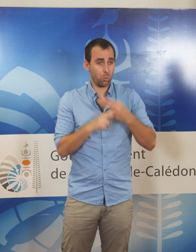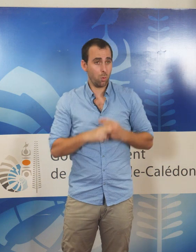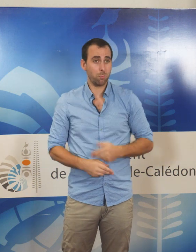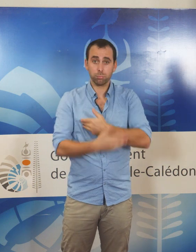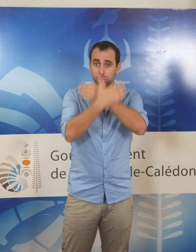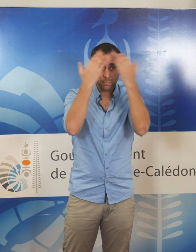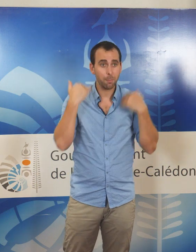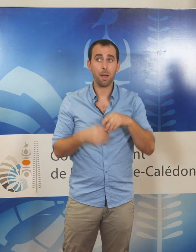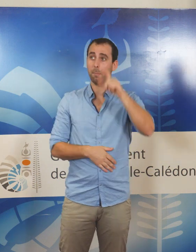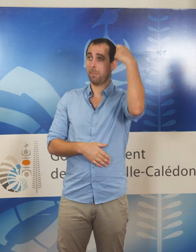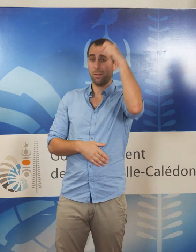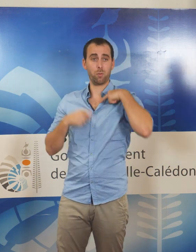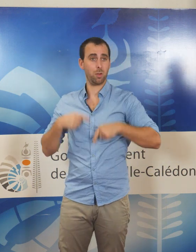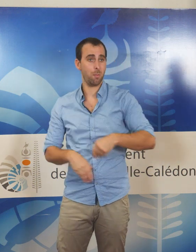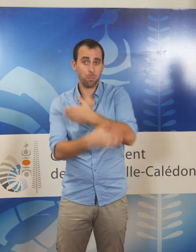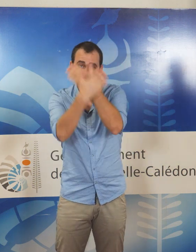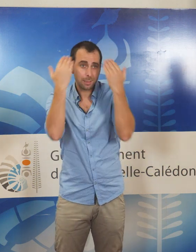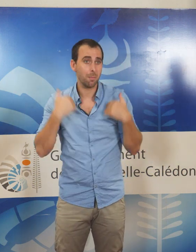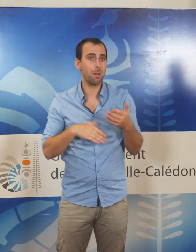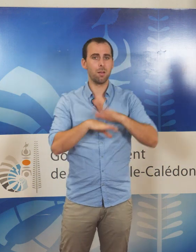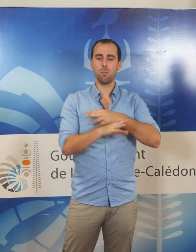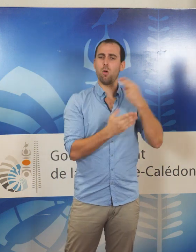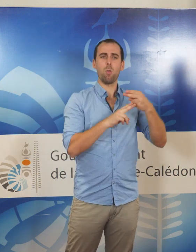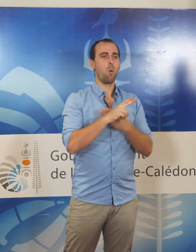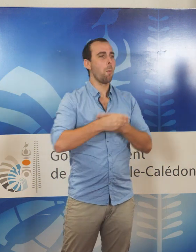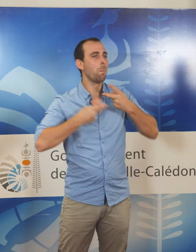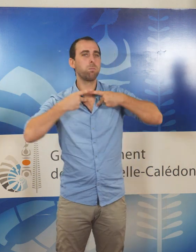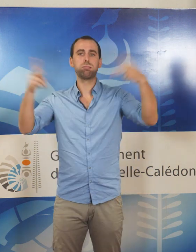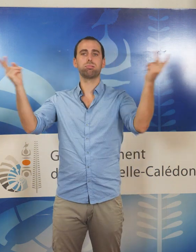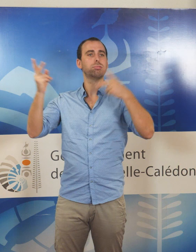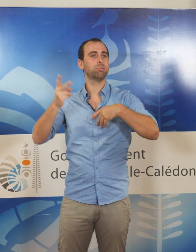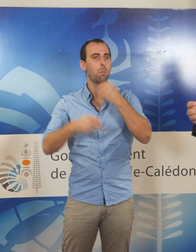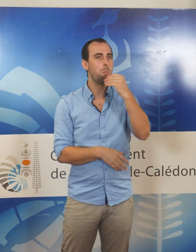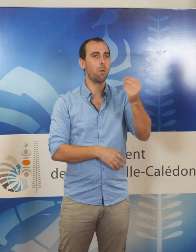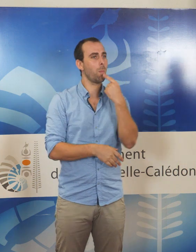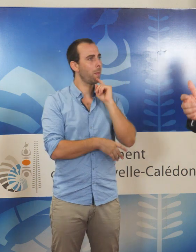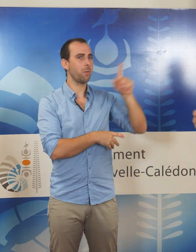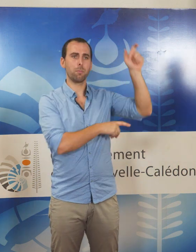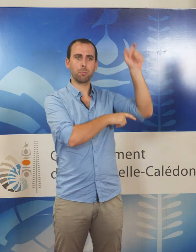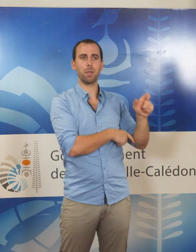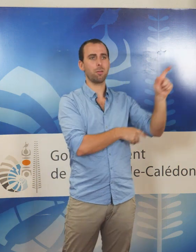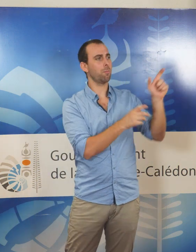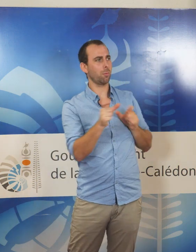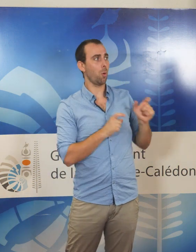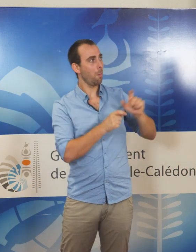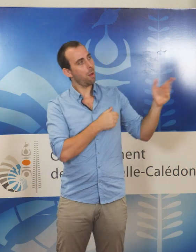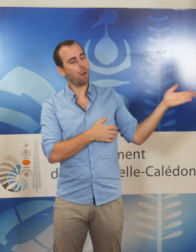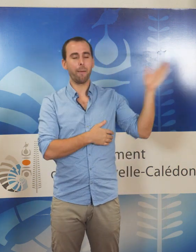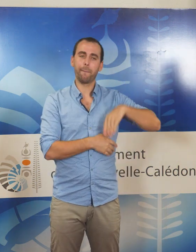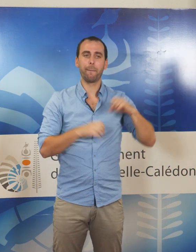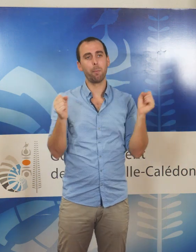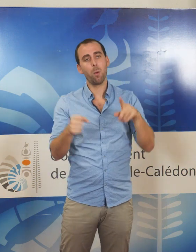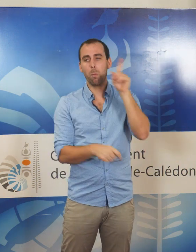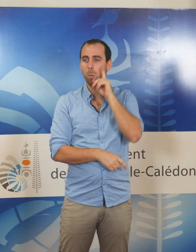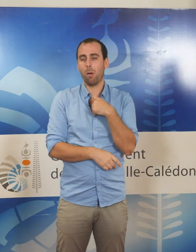ouvrir la boîte de Pandore de faire ça et de faire croire qu'on peut faire rapatrier quelqu'un parce que c'est un copain d'un tel. Et ça, il n'en est pas question. On a